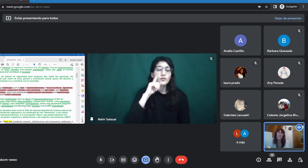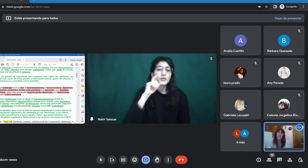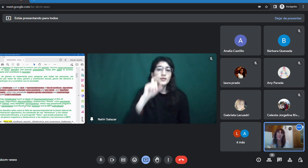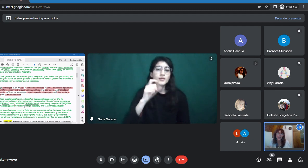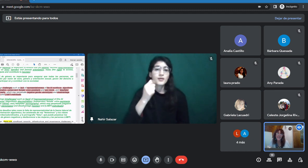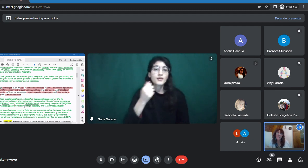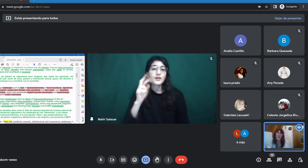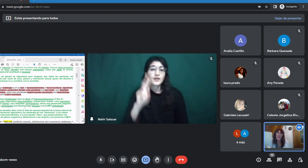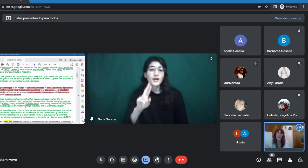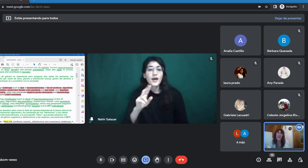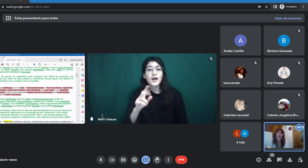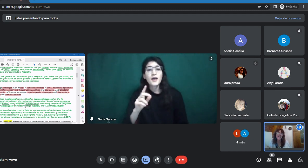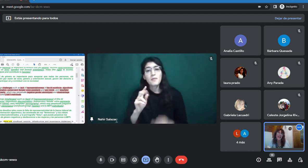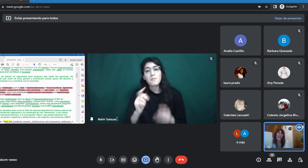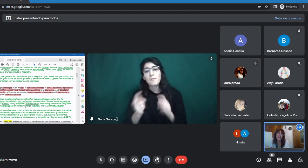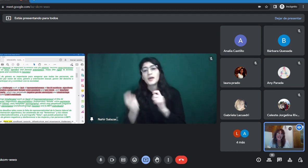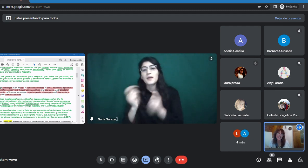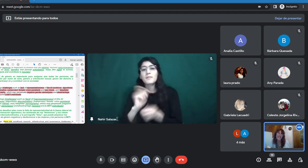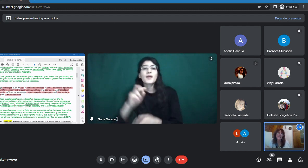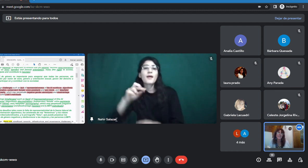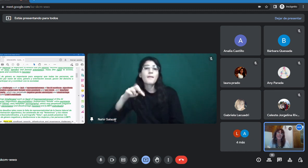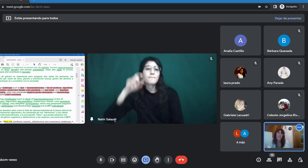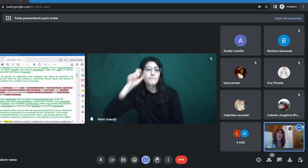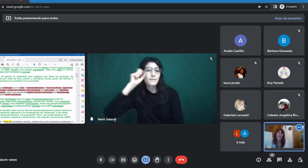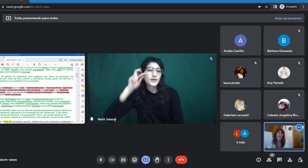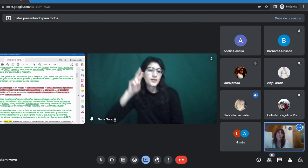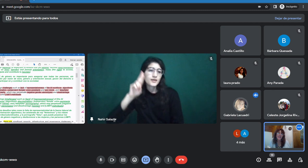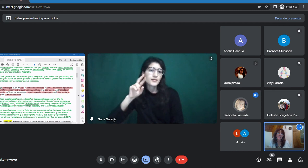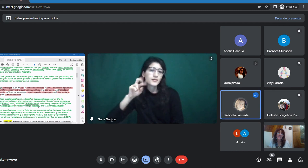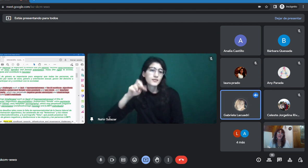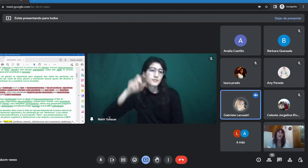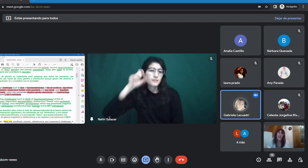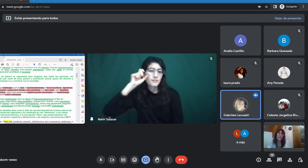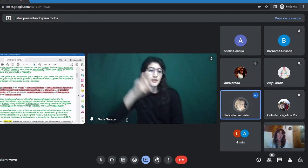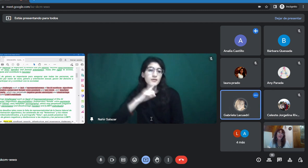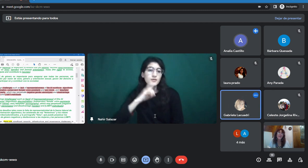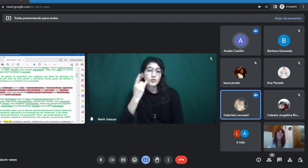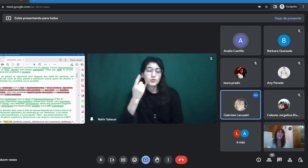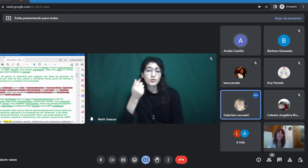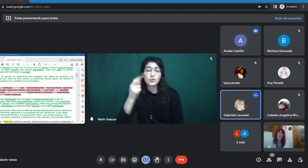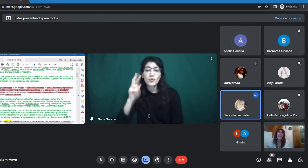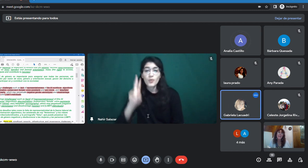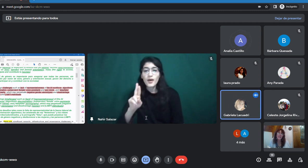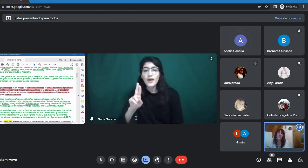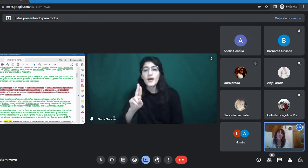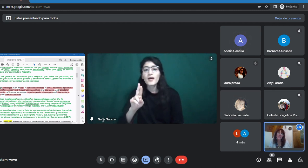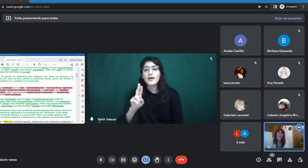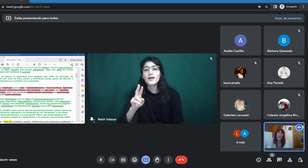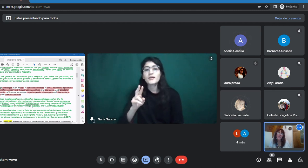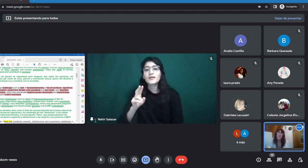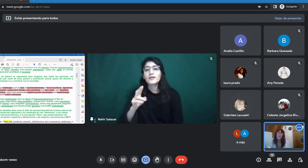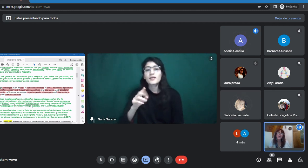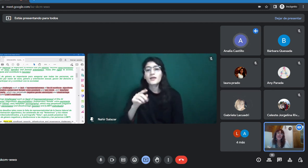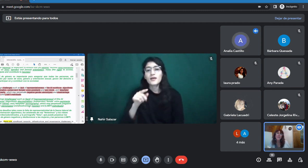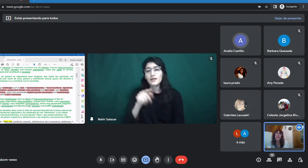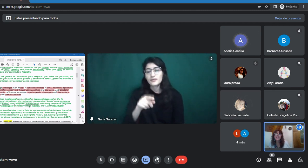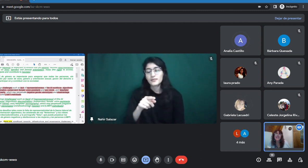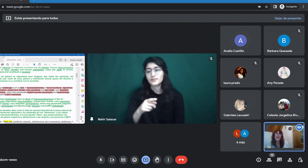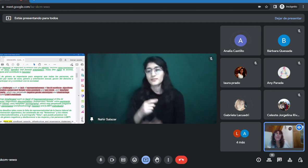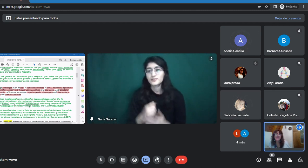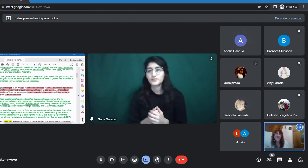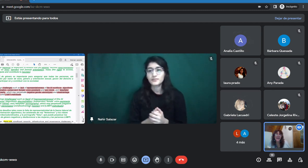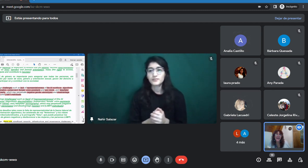y poner en desventaja a quienes. A las mujeres. A las mujeres y a las personas. ¿Por qué no